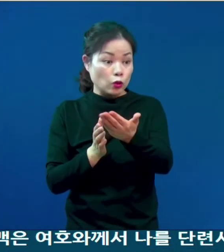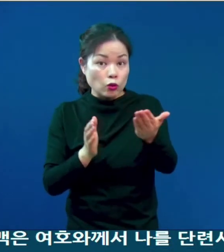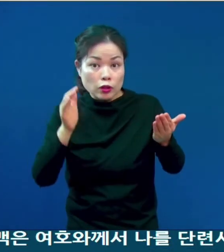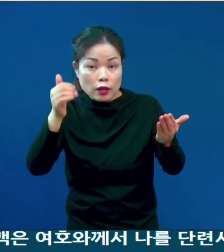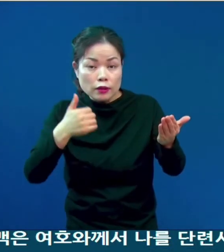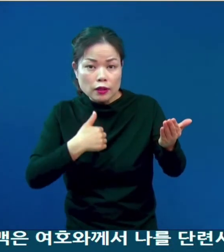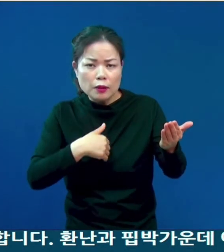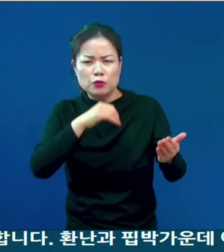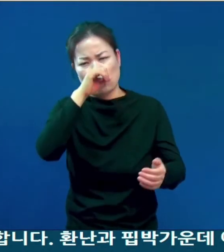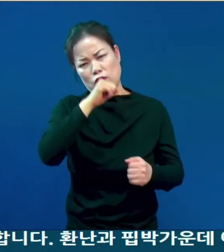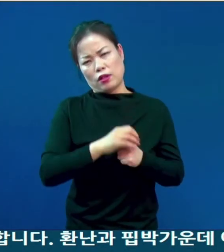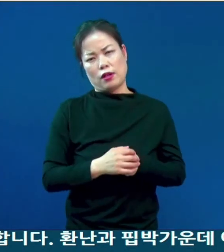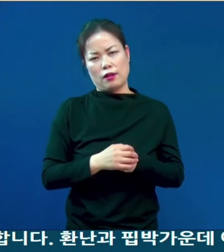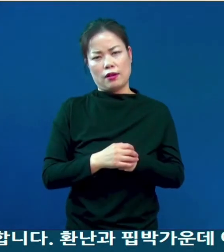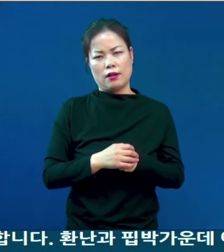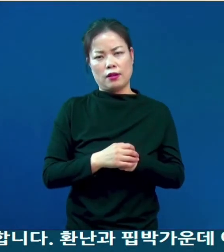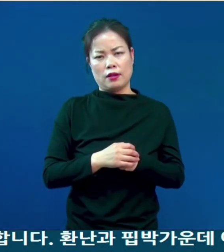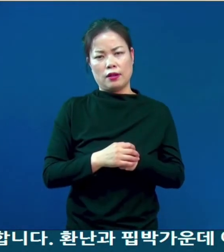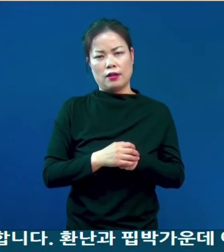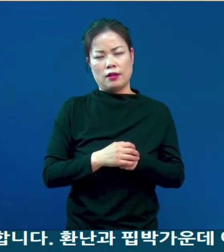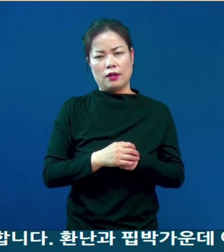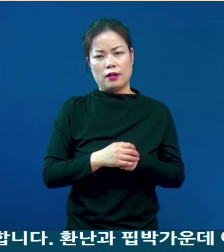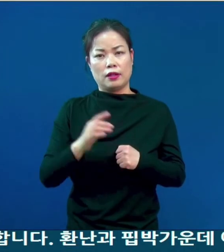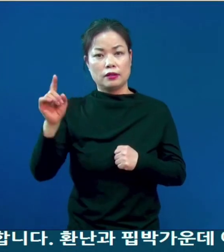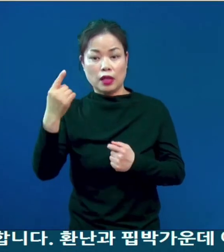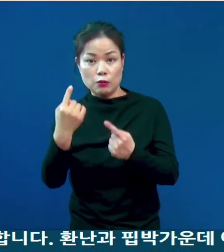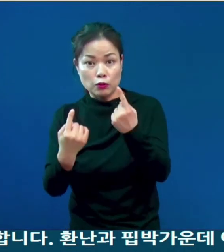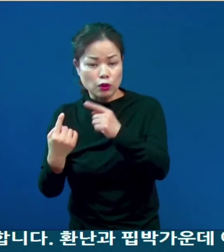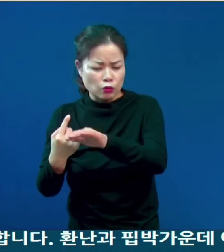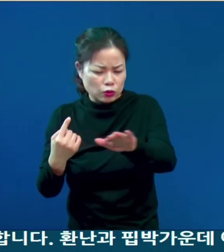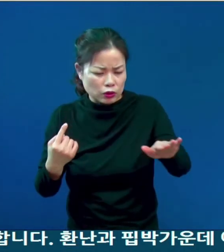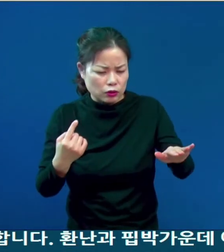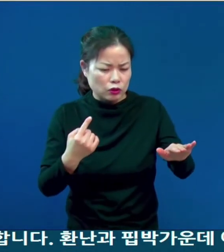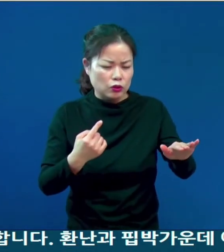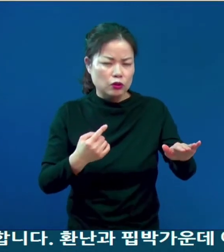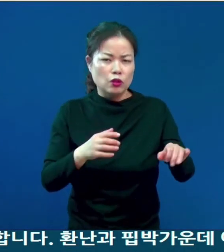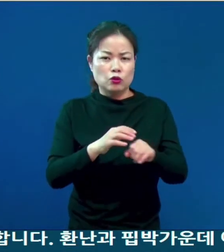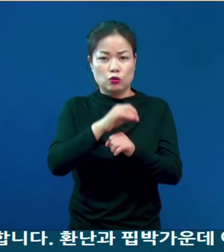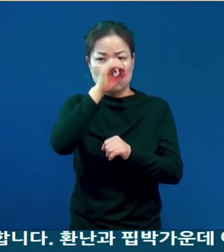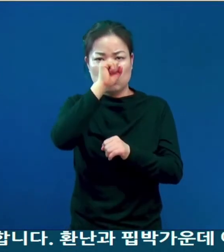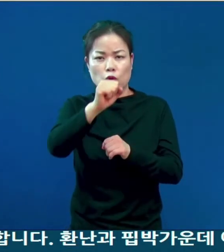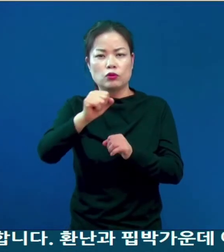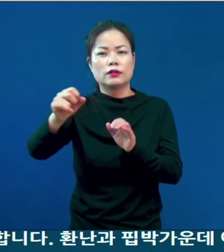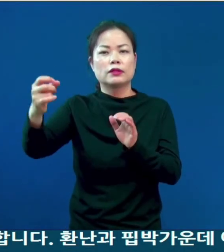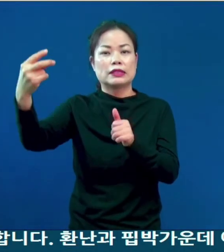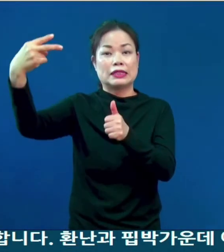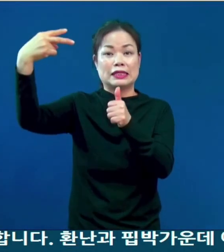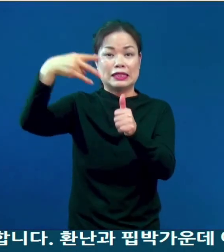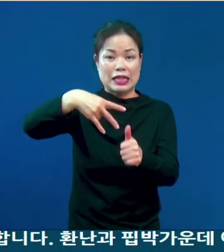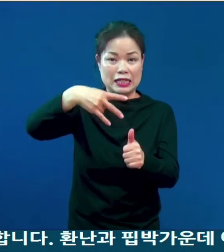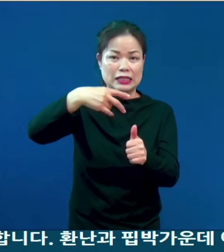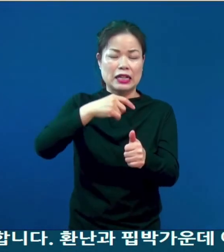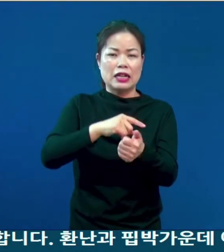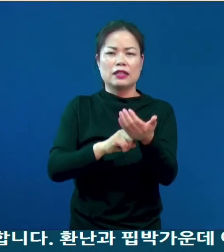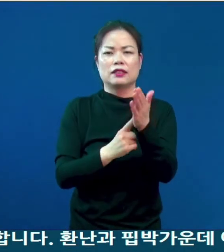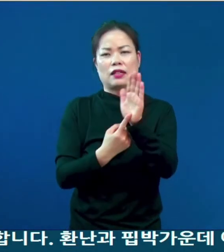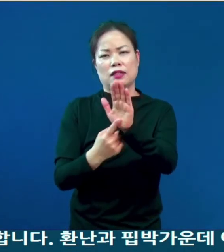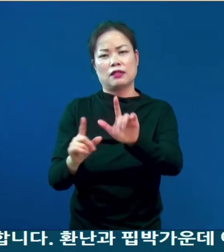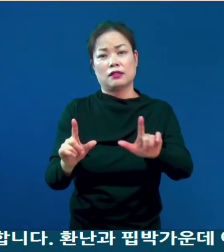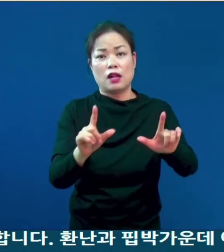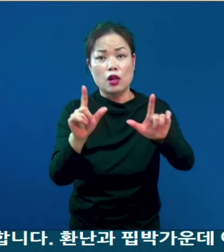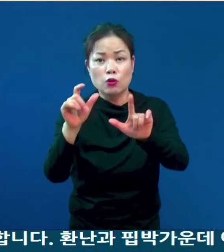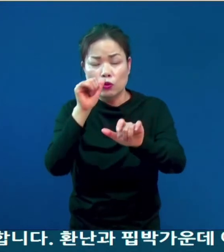하나님을 알았으면 좋겠다. 다윗보다 우리는 훨씬 더 유리한 계시가 밝히 드러난 시대를